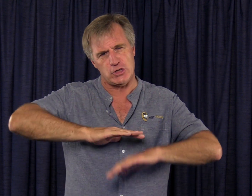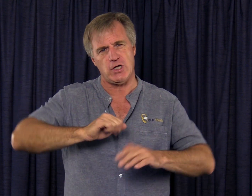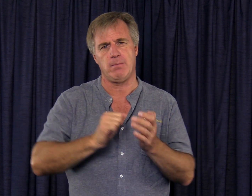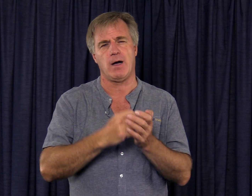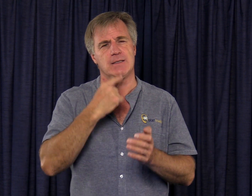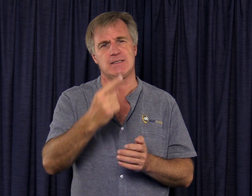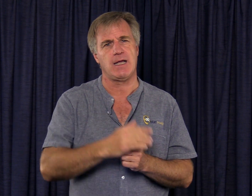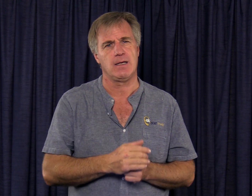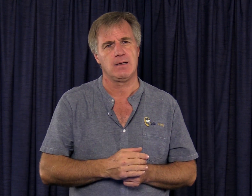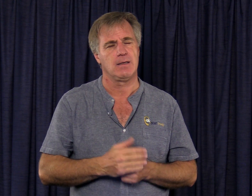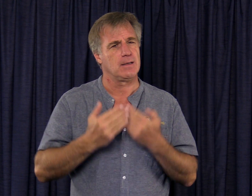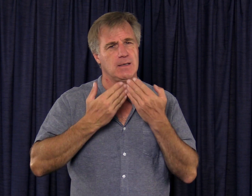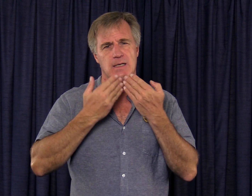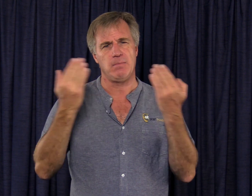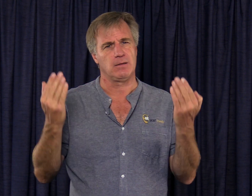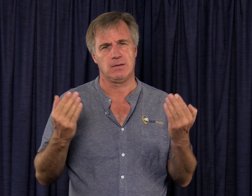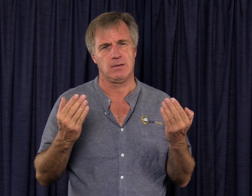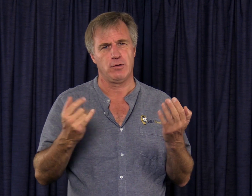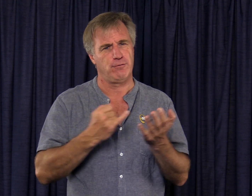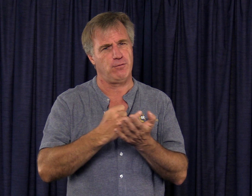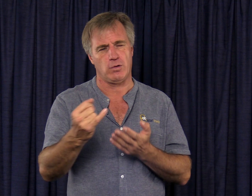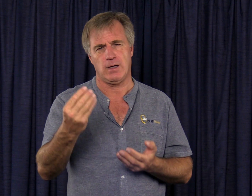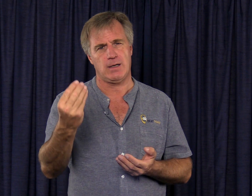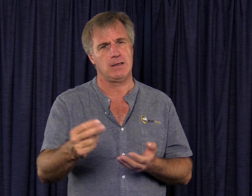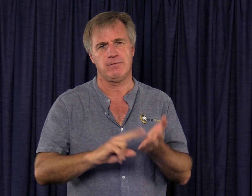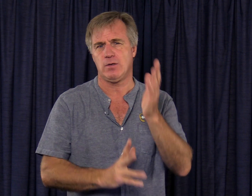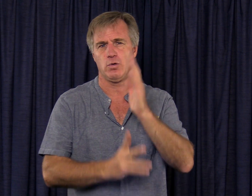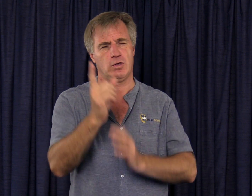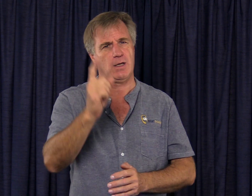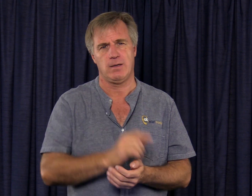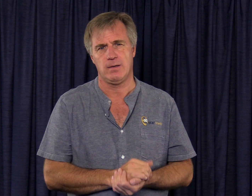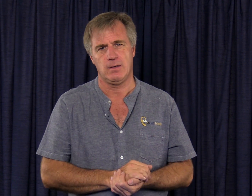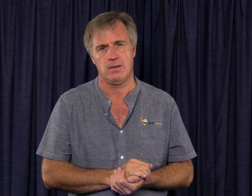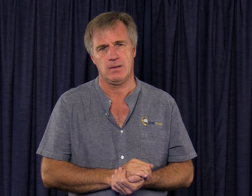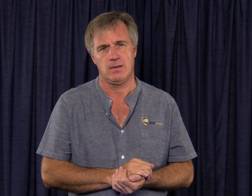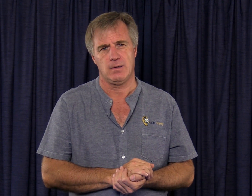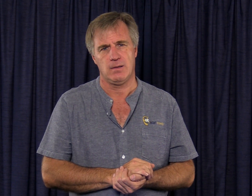rustig maak en sê, niemand vloek 'n kind van God nie.